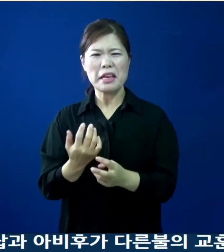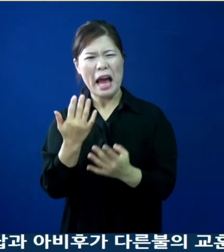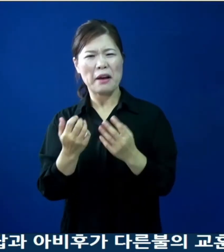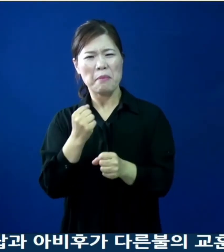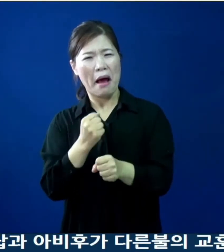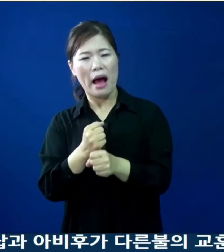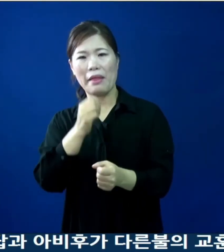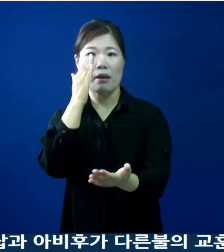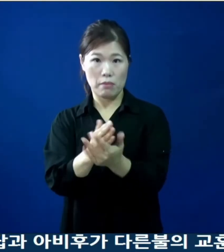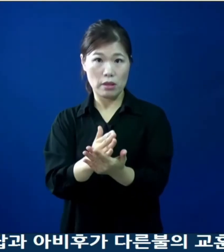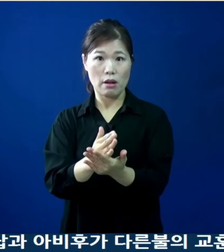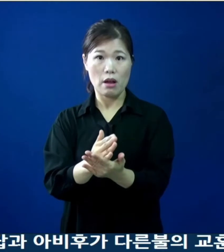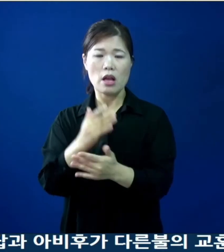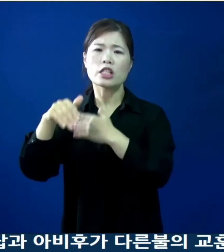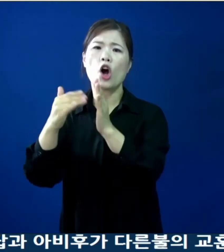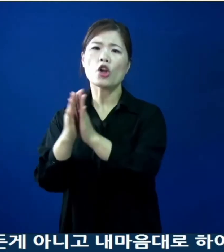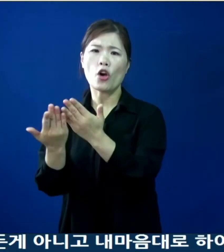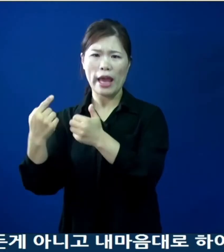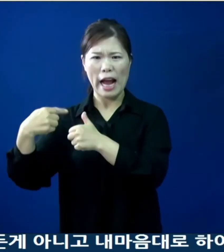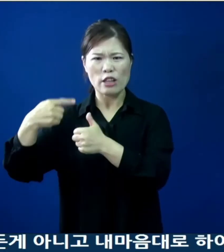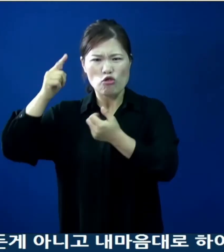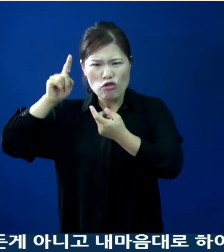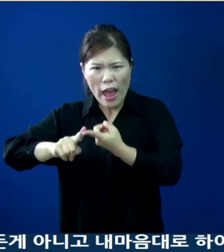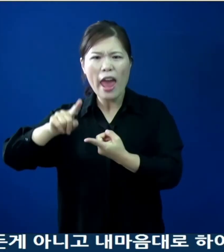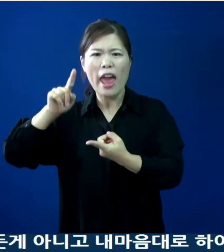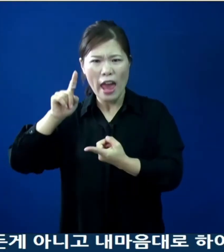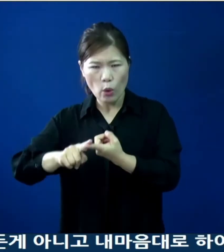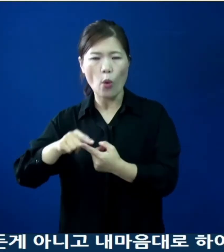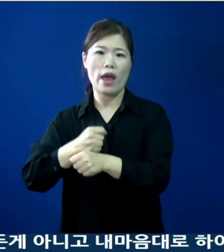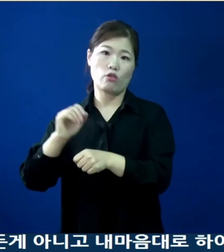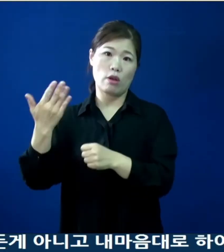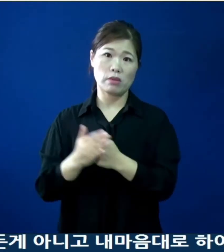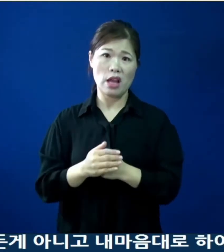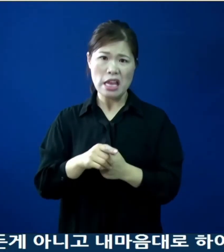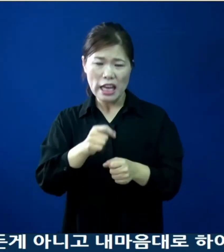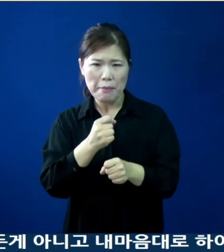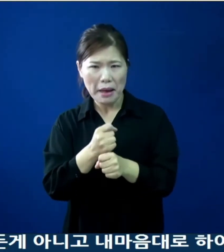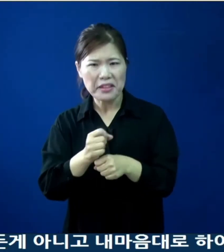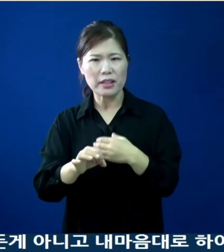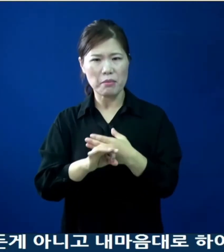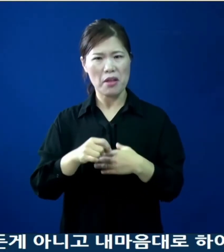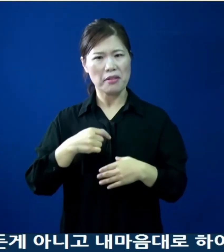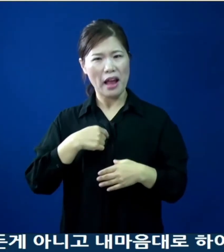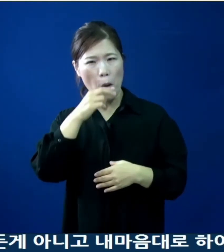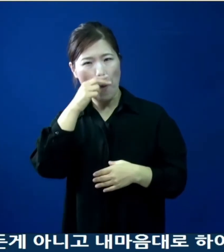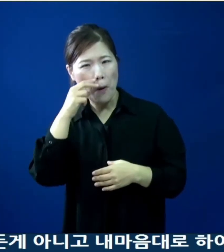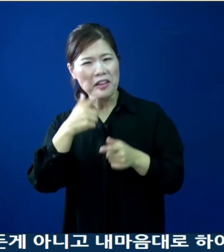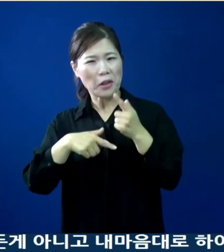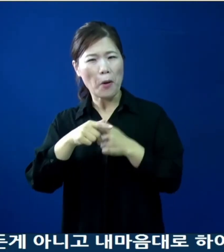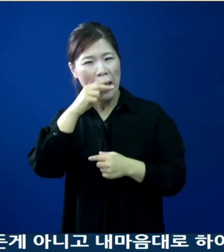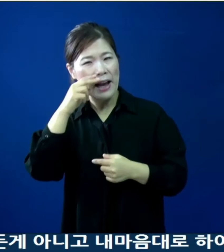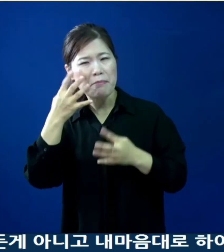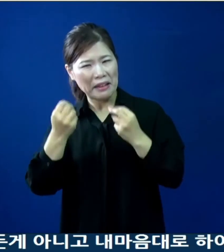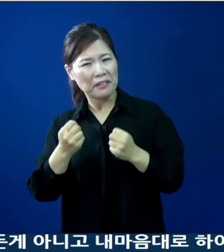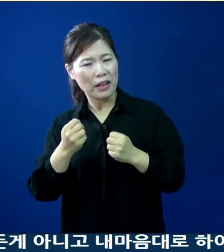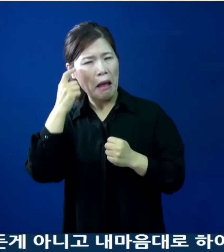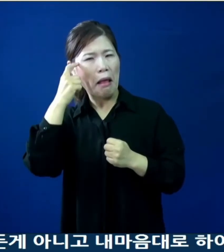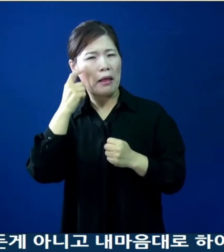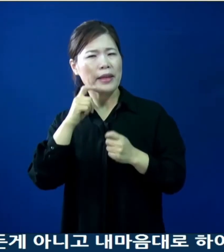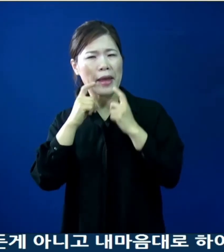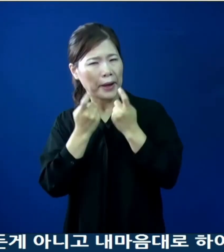가르쳐 주신 방법대로 내가 이렇게 만들면 좀 편할 것 같다, 이렇게 만들면 내 코에 맞는 향기가 더 날 것 같다, 이거 안 된다고